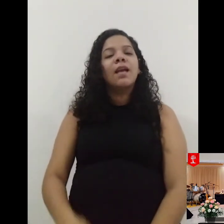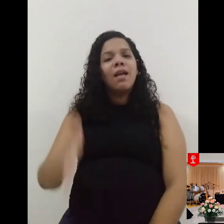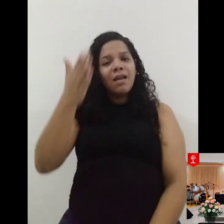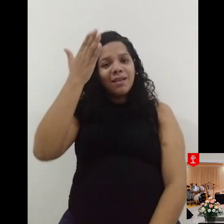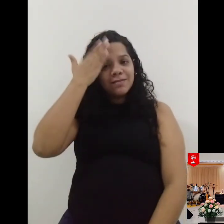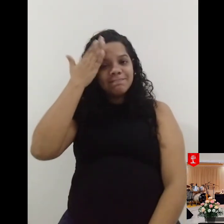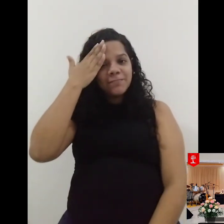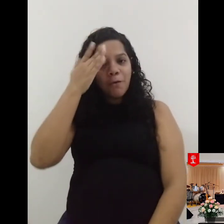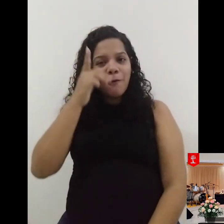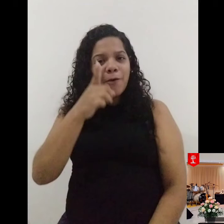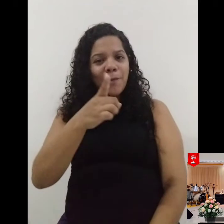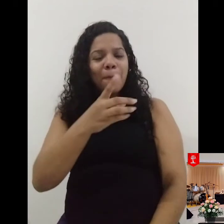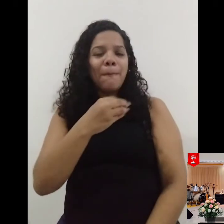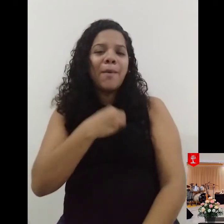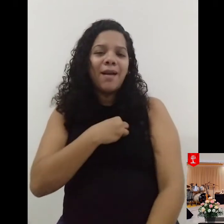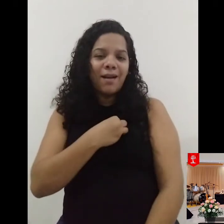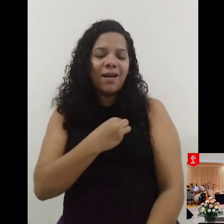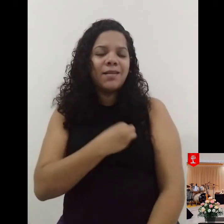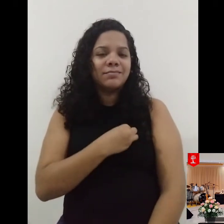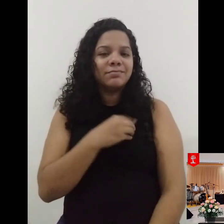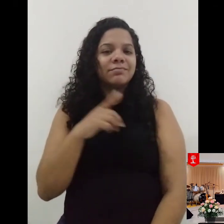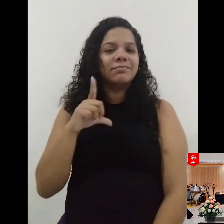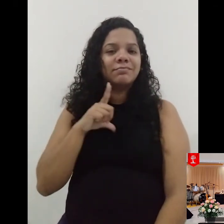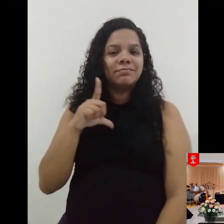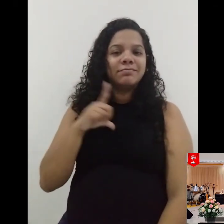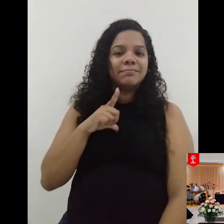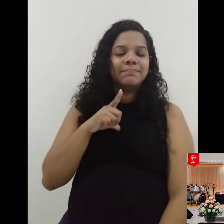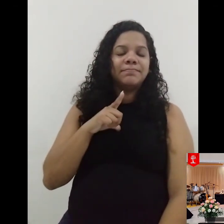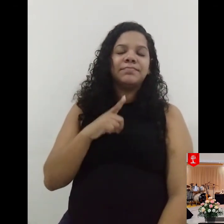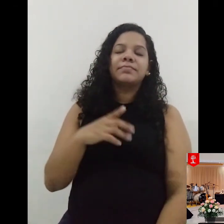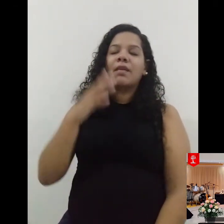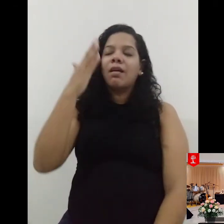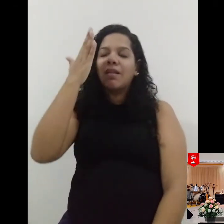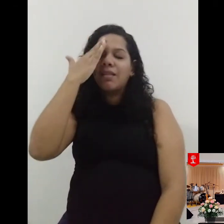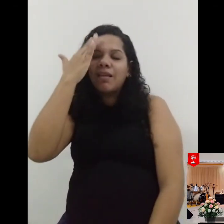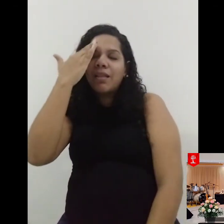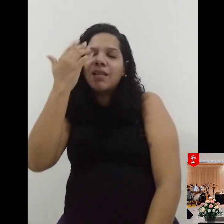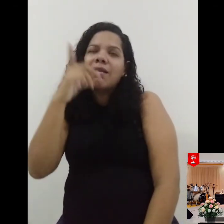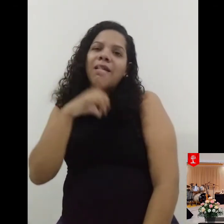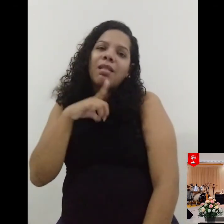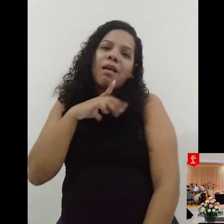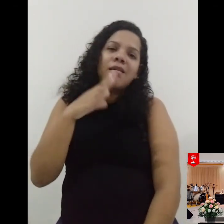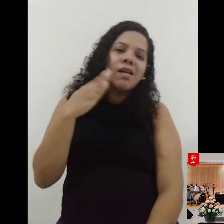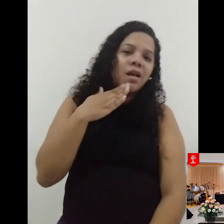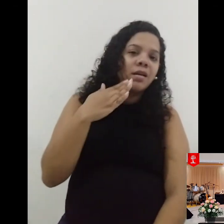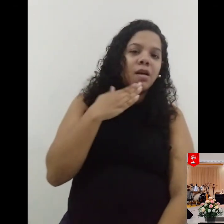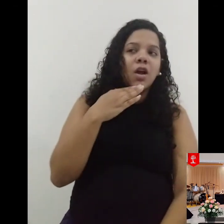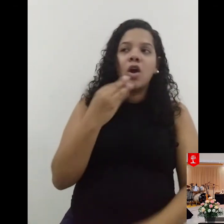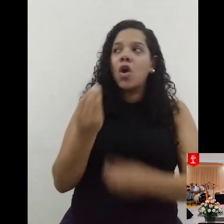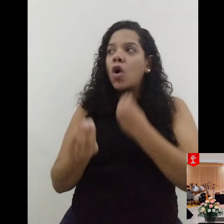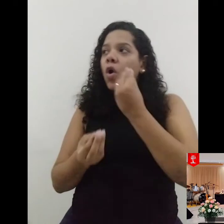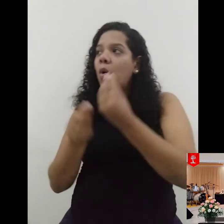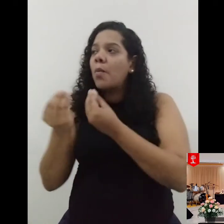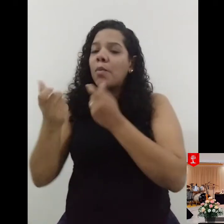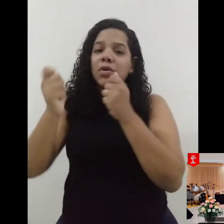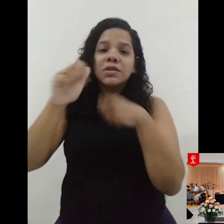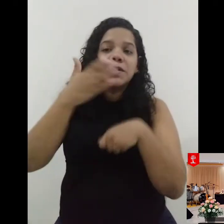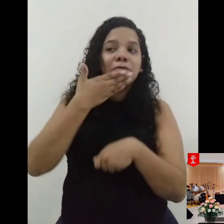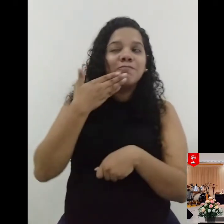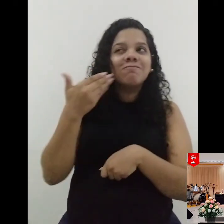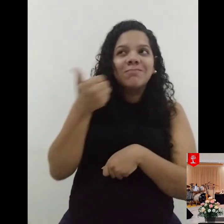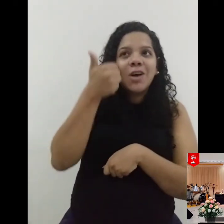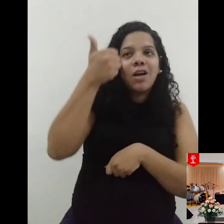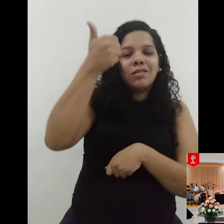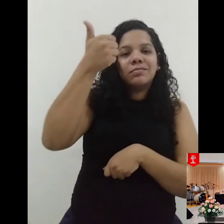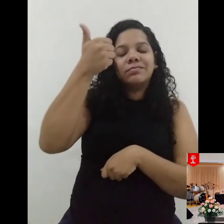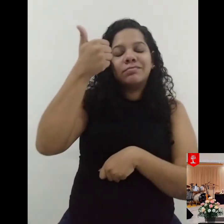Então precisamos nos apresentar a Deus com humildade, reconhecendo a nossa